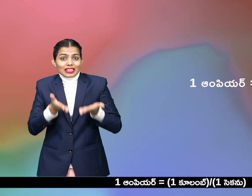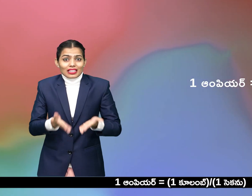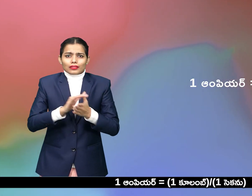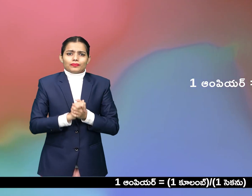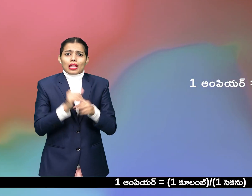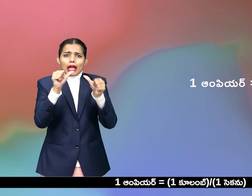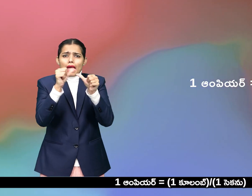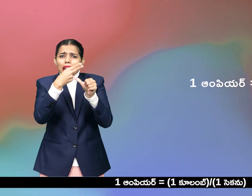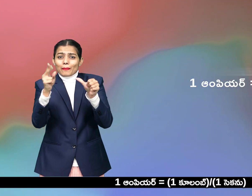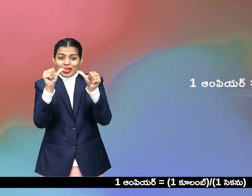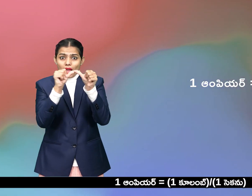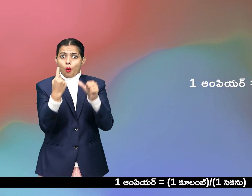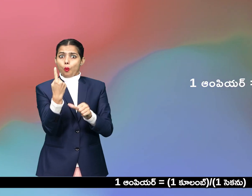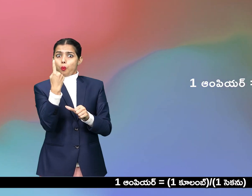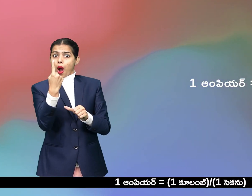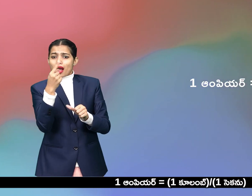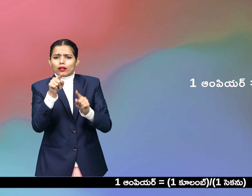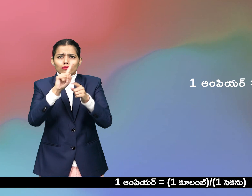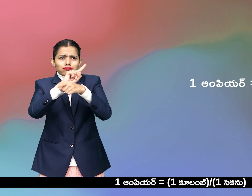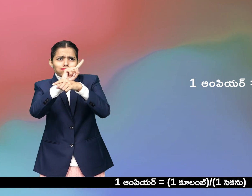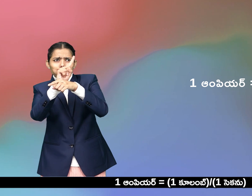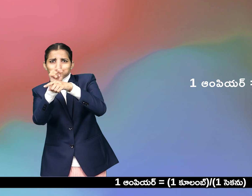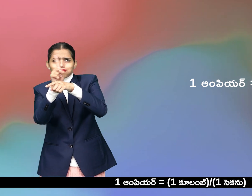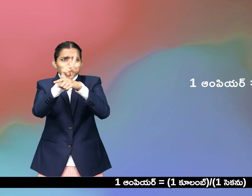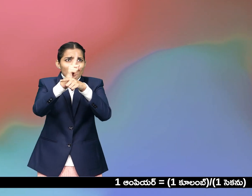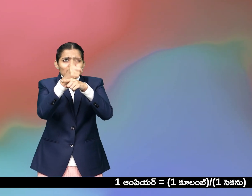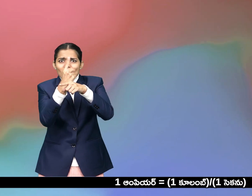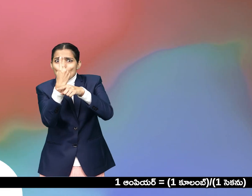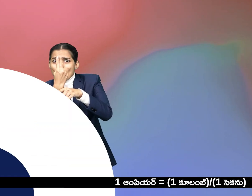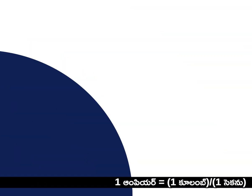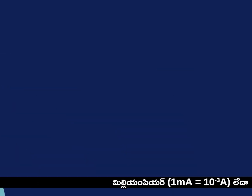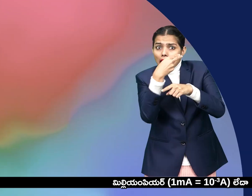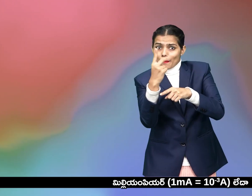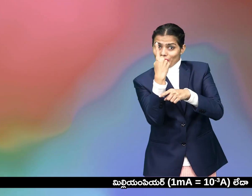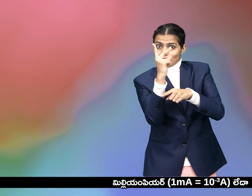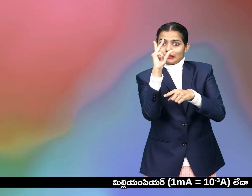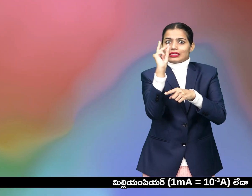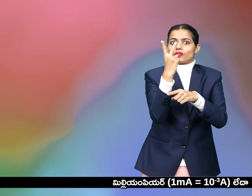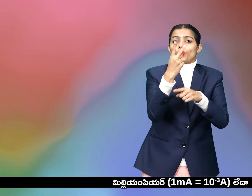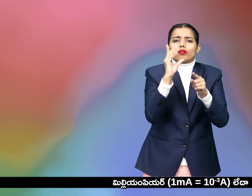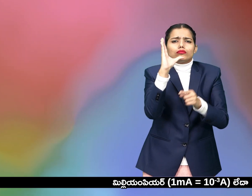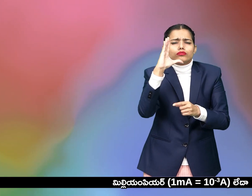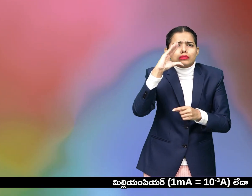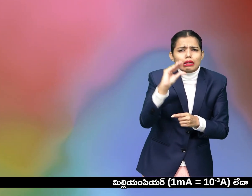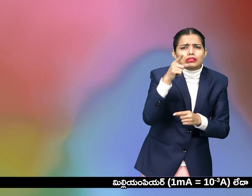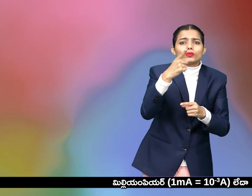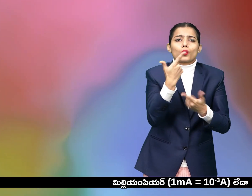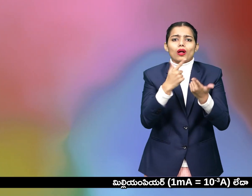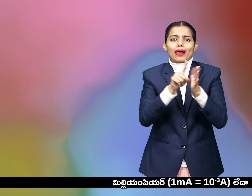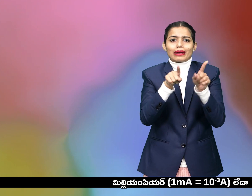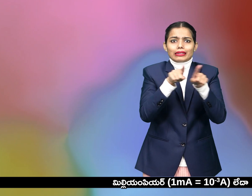అందుకే 1 ఆంపియర్ = 1 కూలంబ్ బై 1 సెకండ్. మిల్లీ ఆంపియర్ 1